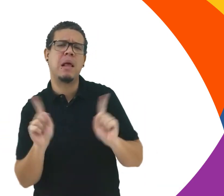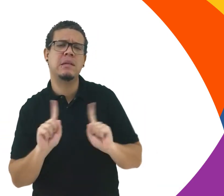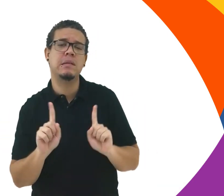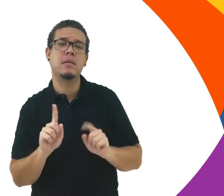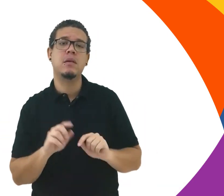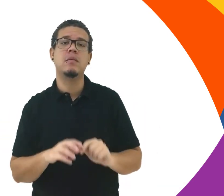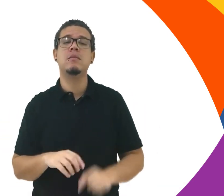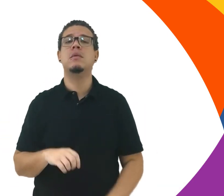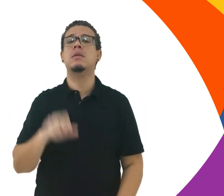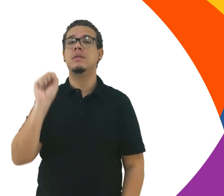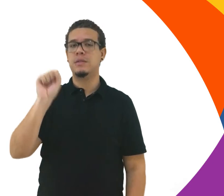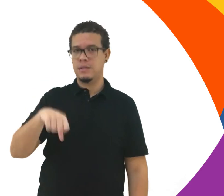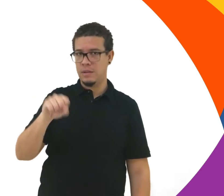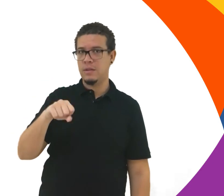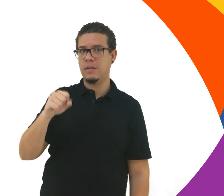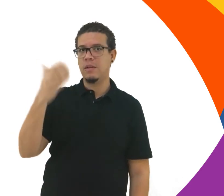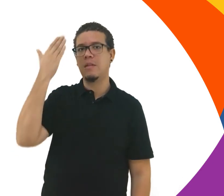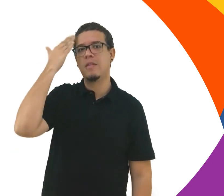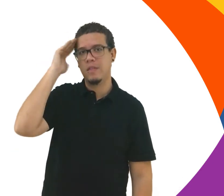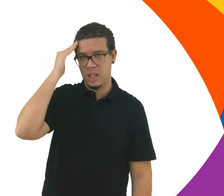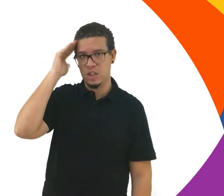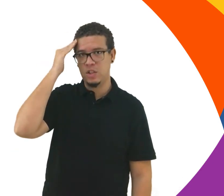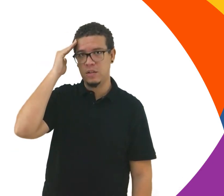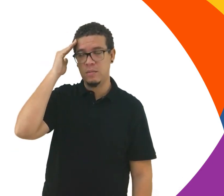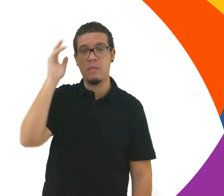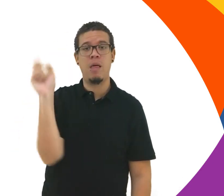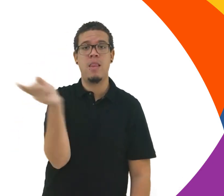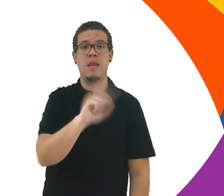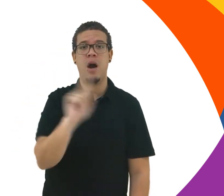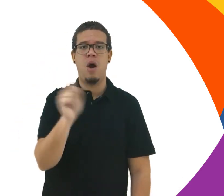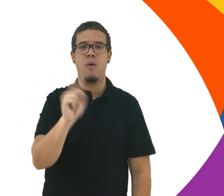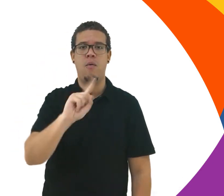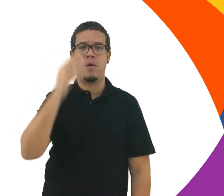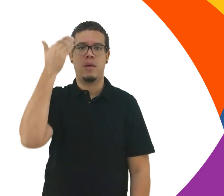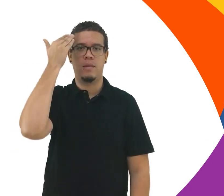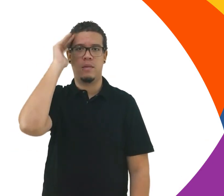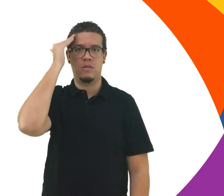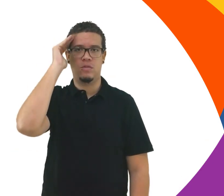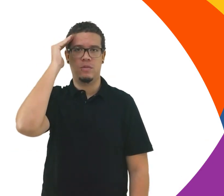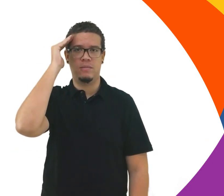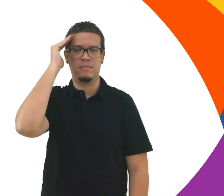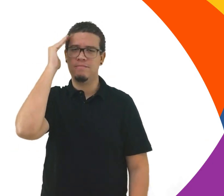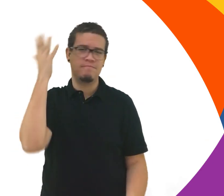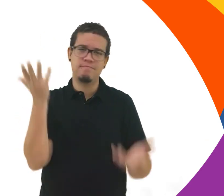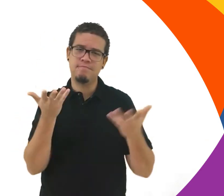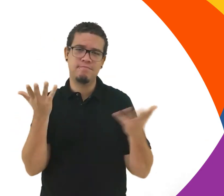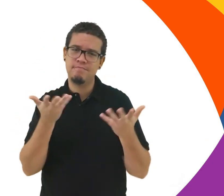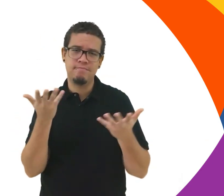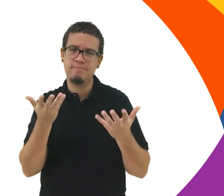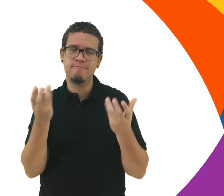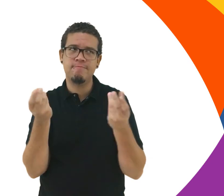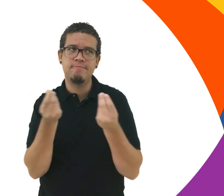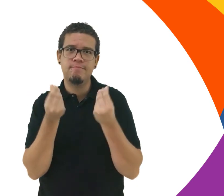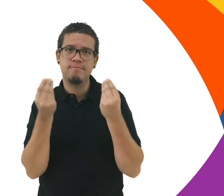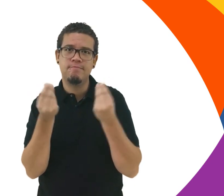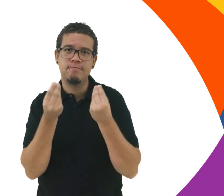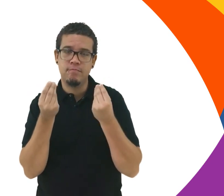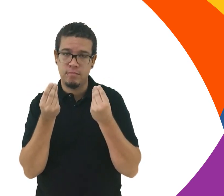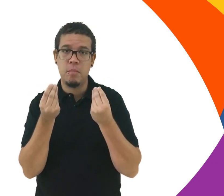precisa. Sim, entendi. Não, não entendi. Tá vendo? Faltou o